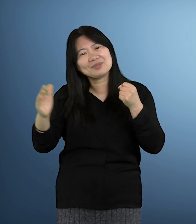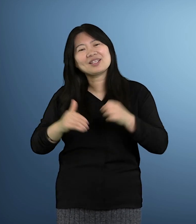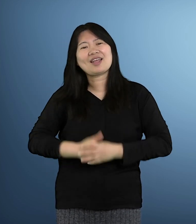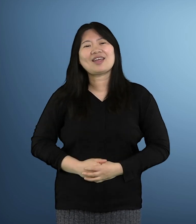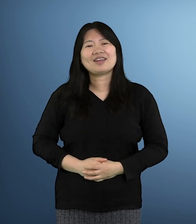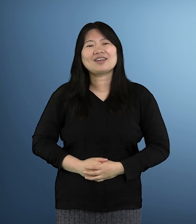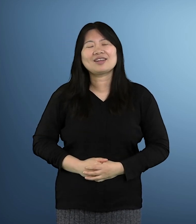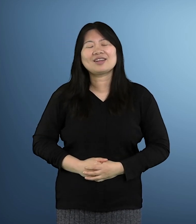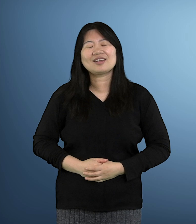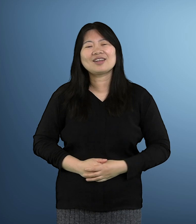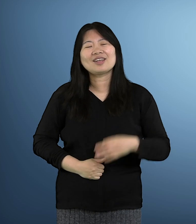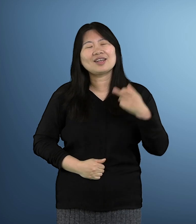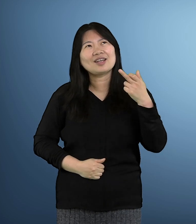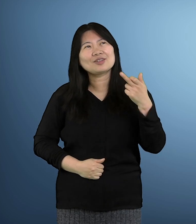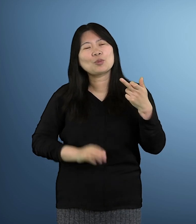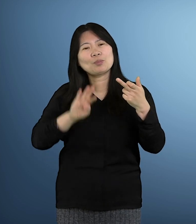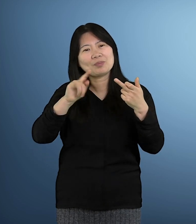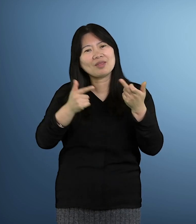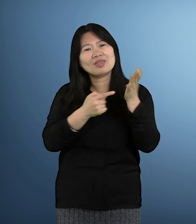16번하고 17번이 나와요.